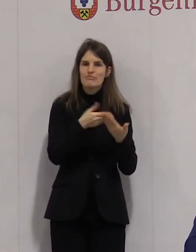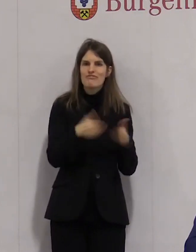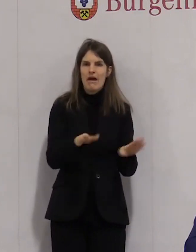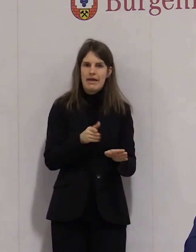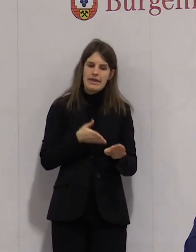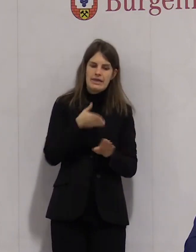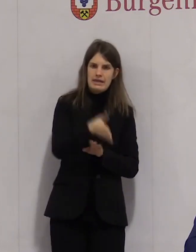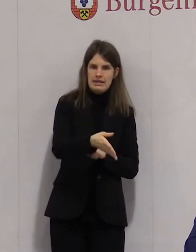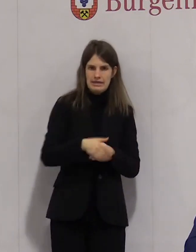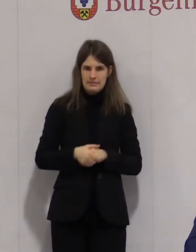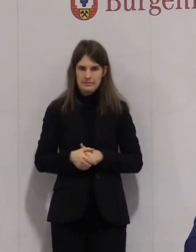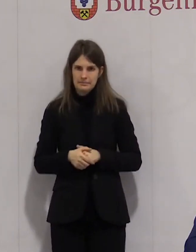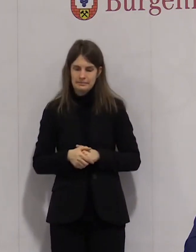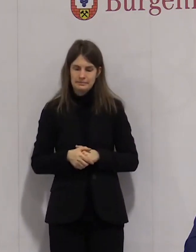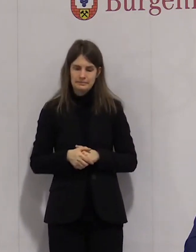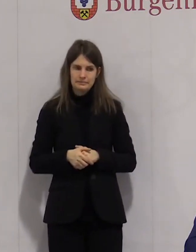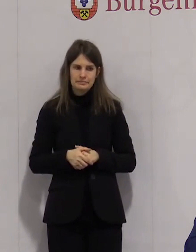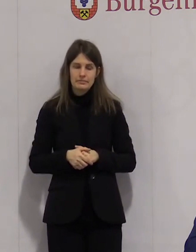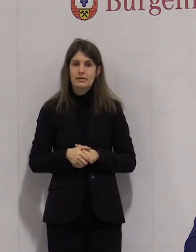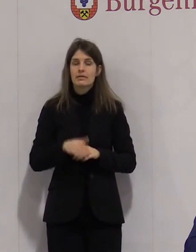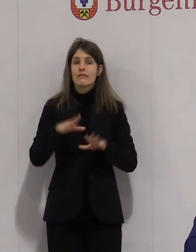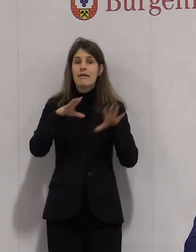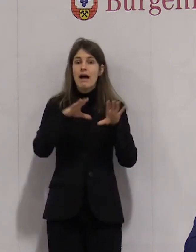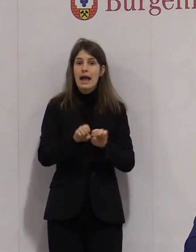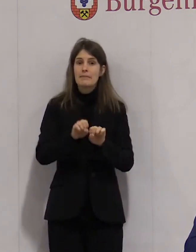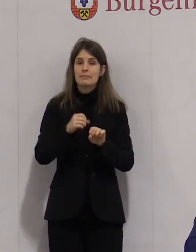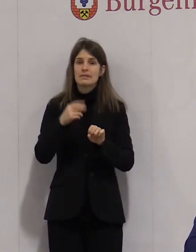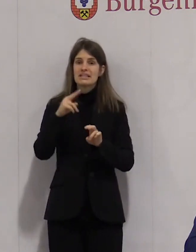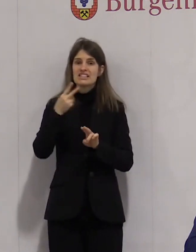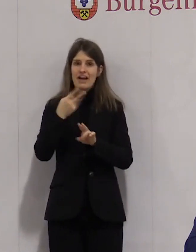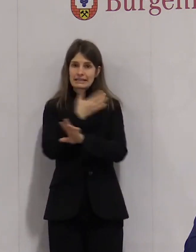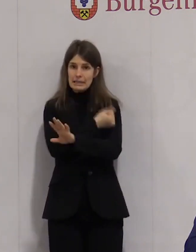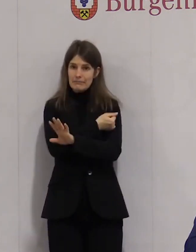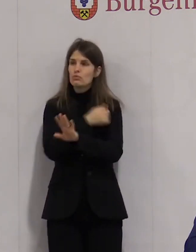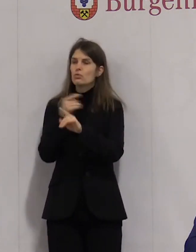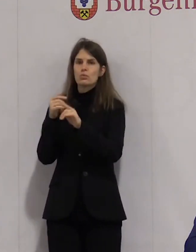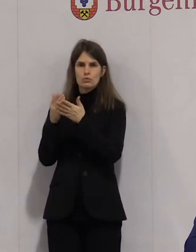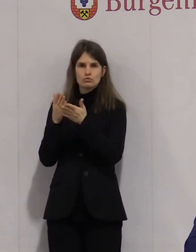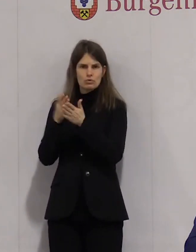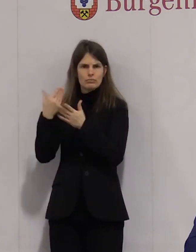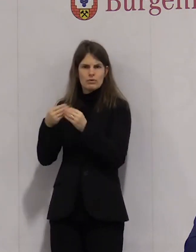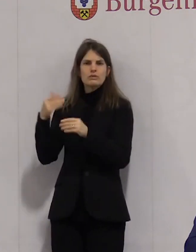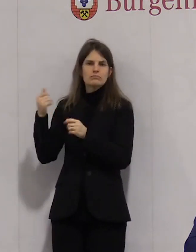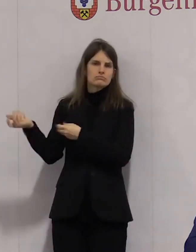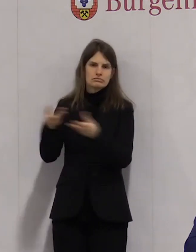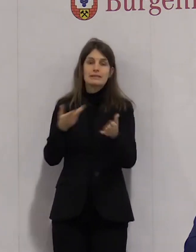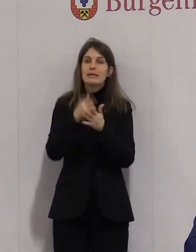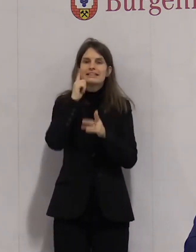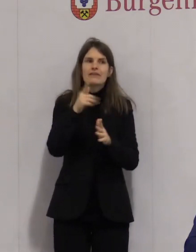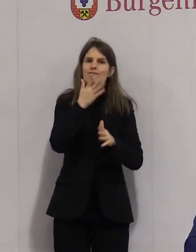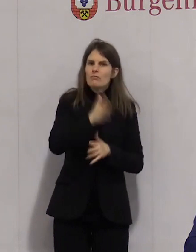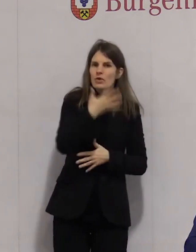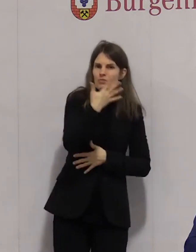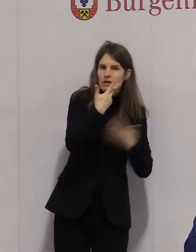zwei impfungen in den heimen die werden weiter fortgeführt also wenn ich von 585